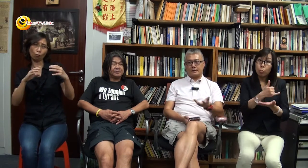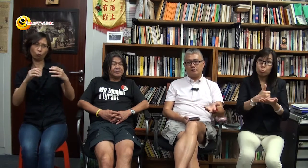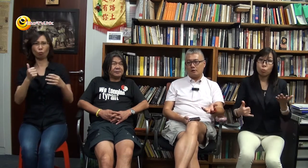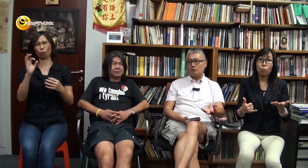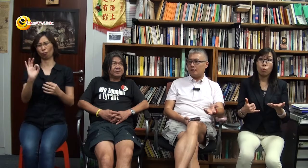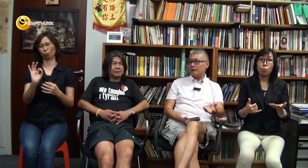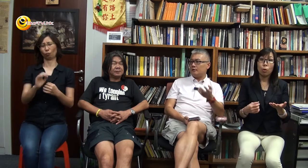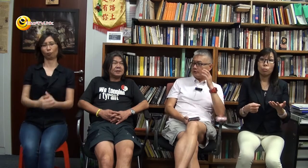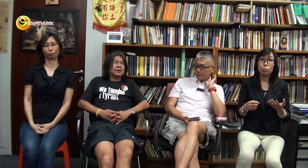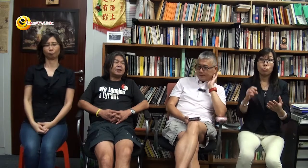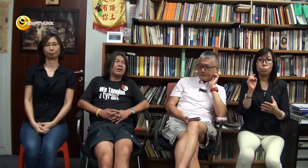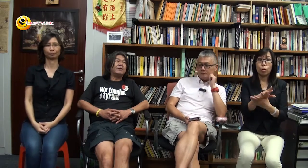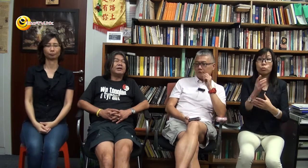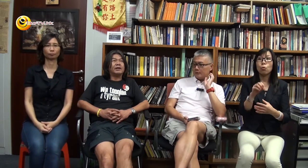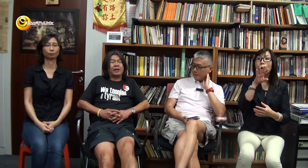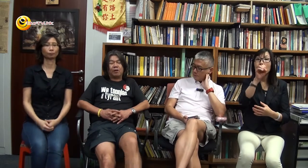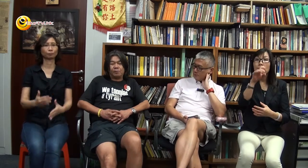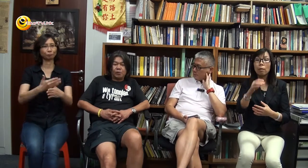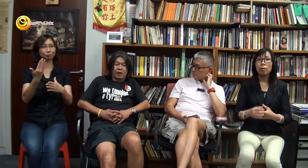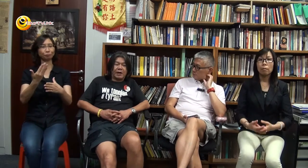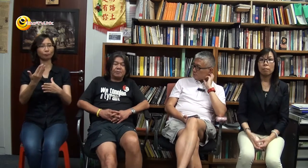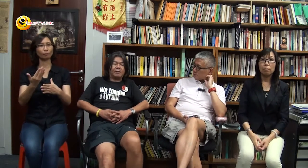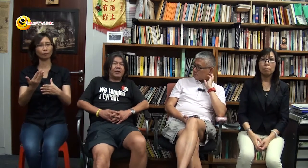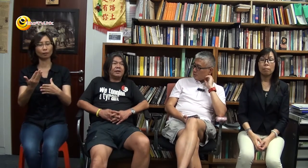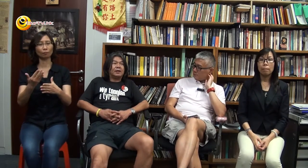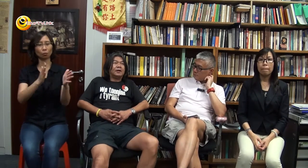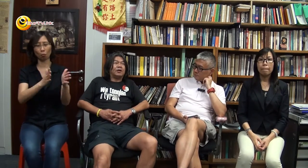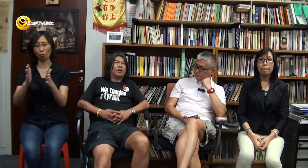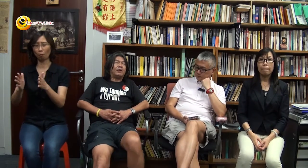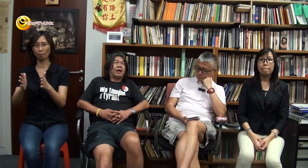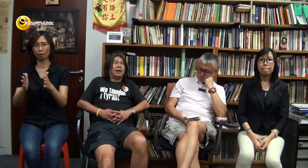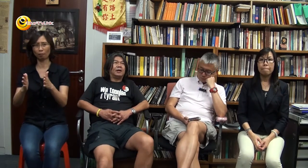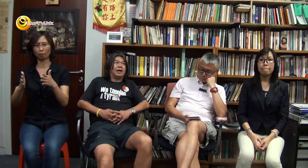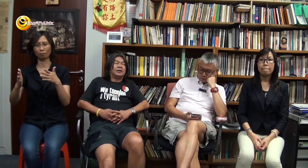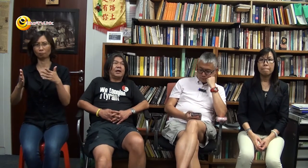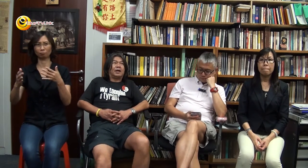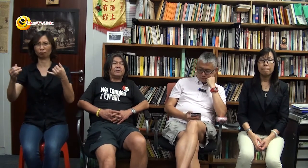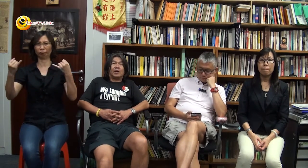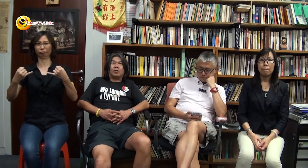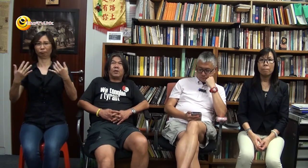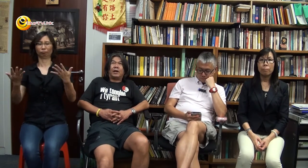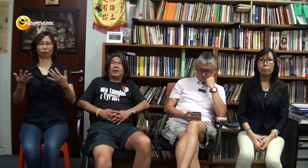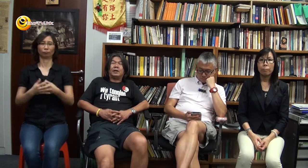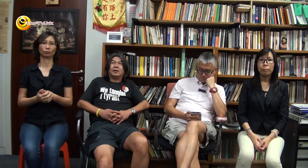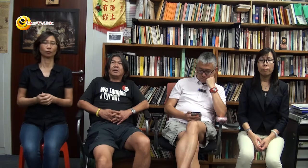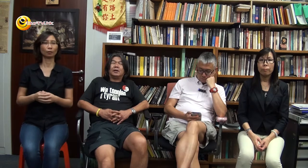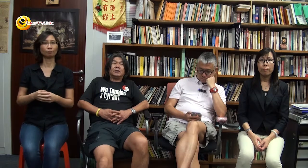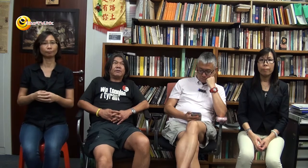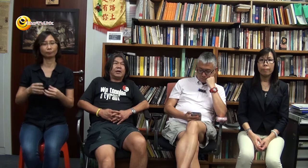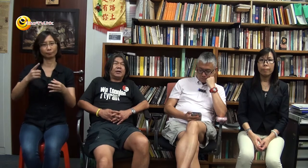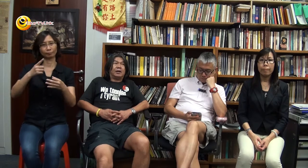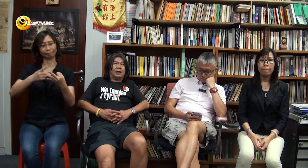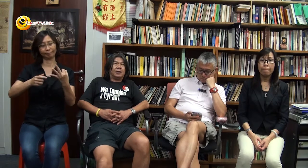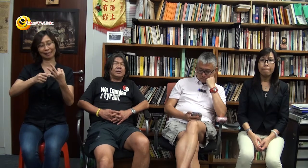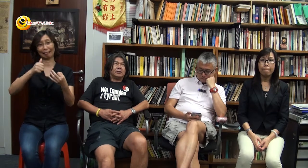咁啊，神都同人講話，唉，我都做埋幾年唔做啊。 因為成個佈局係太唔合理。 係咯。 嗱，如果你話阿鄧國威係